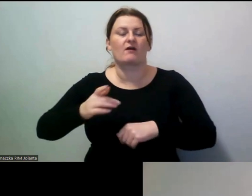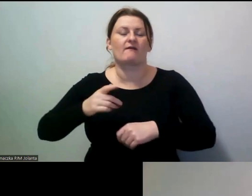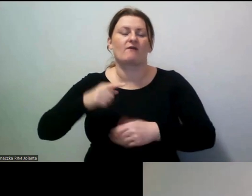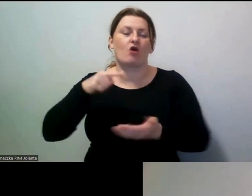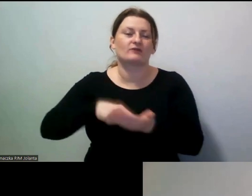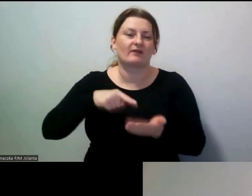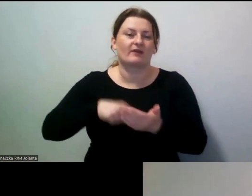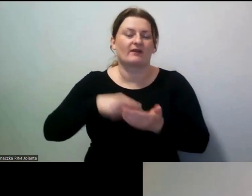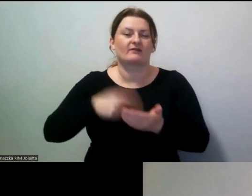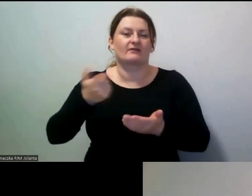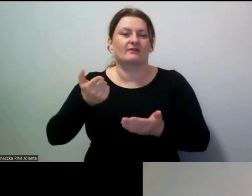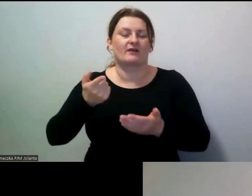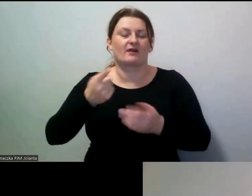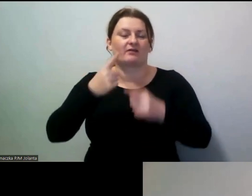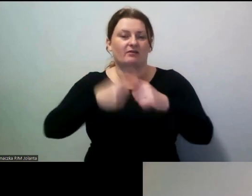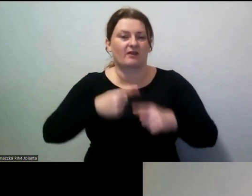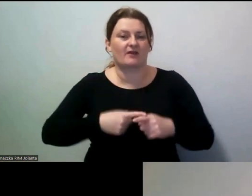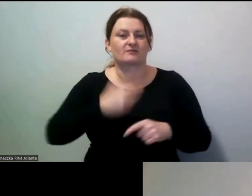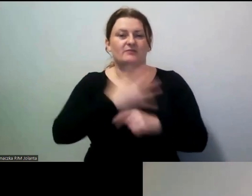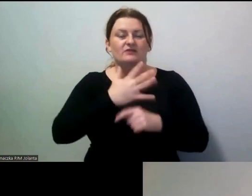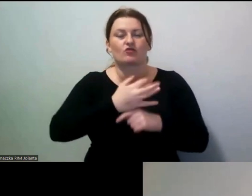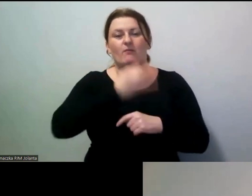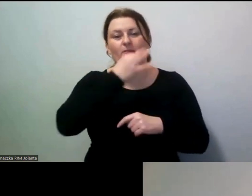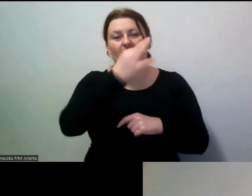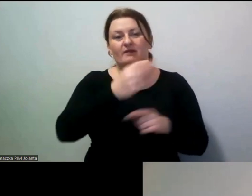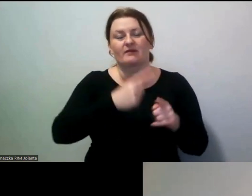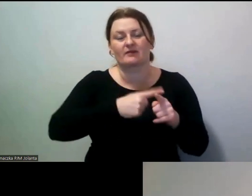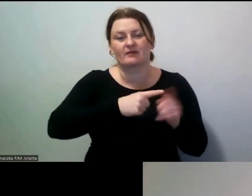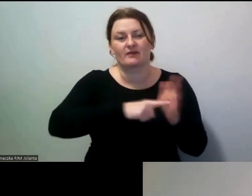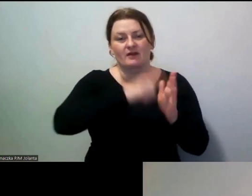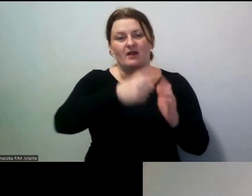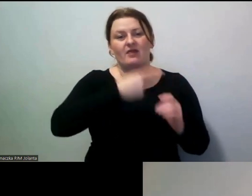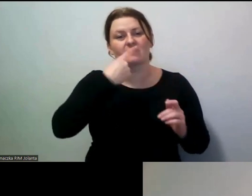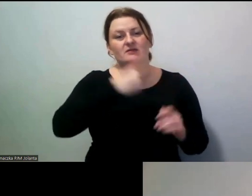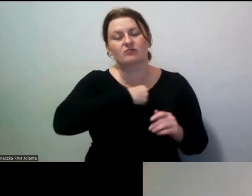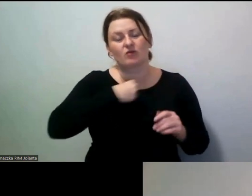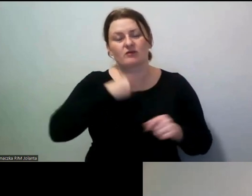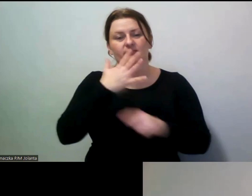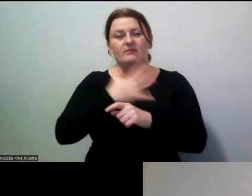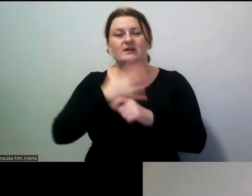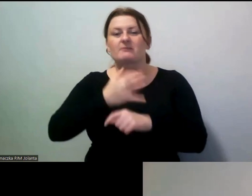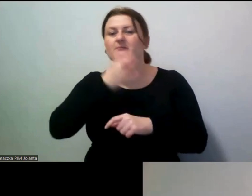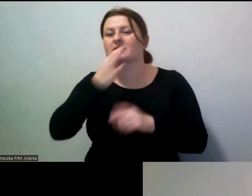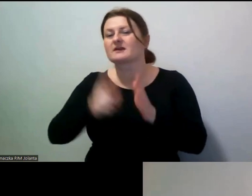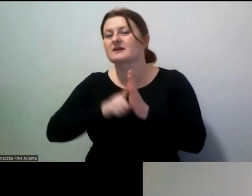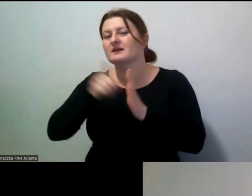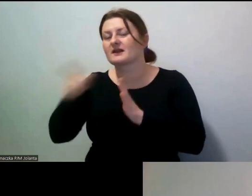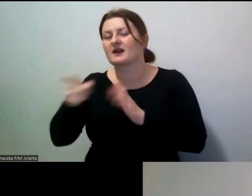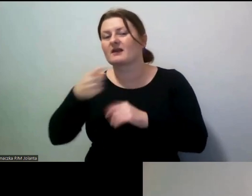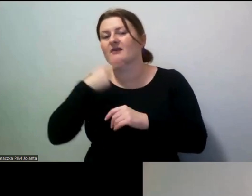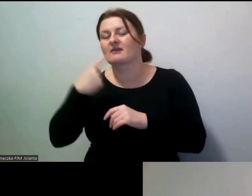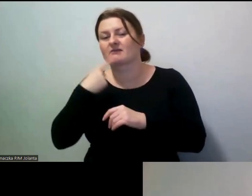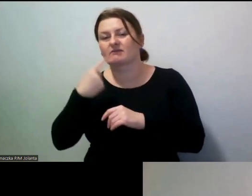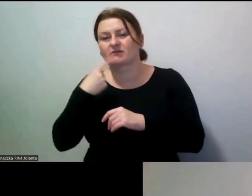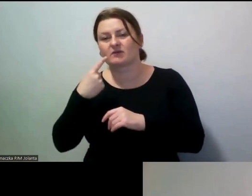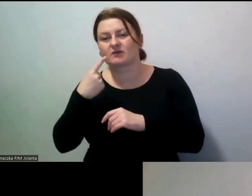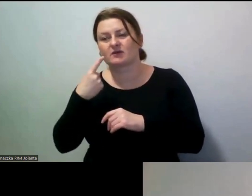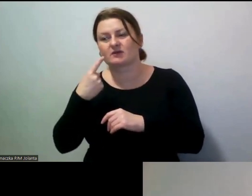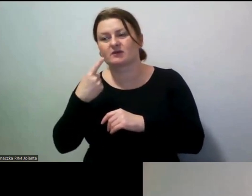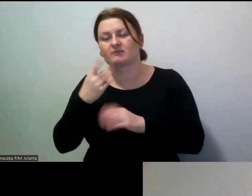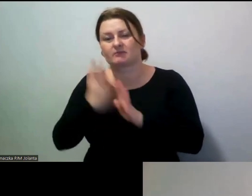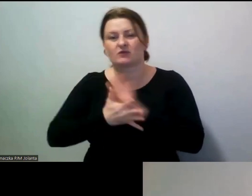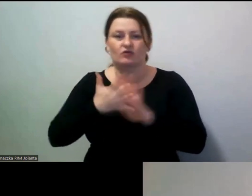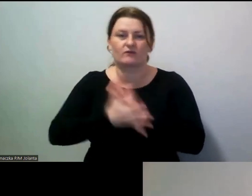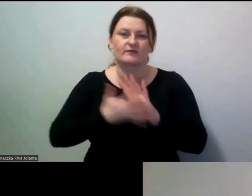wersja 50 pytań dla wersji w języku polskim i 50 pytań dla wersji w języku